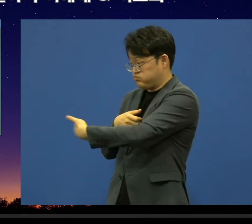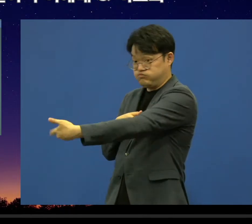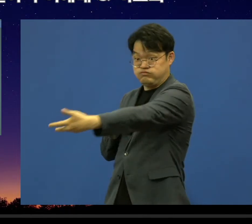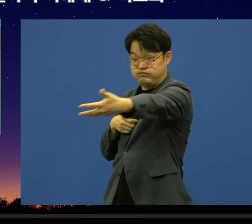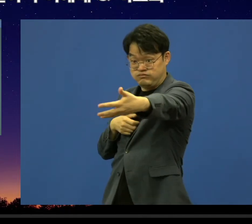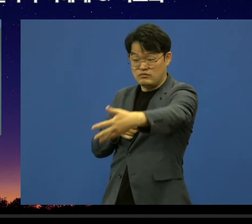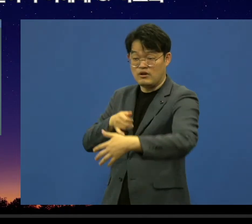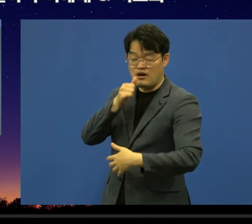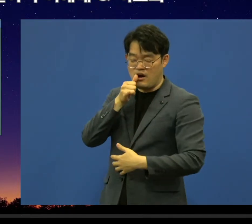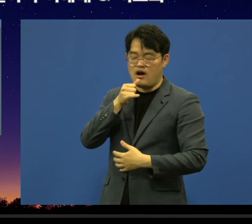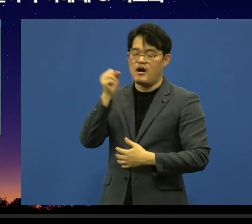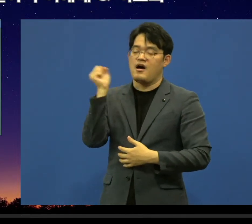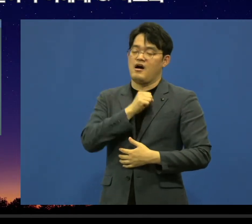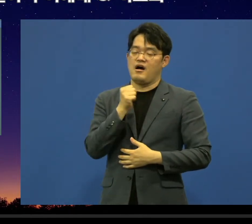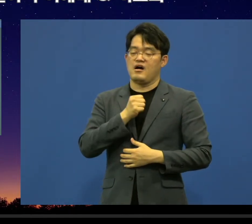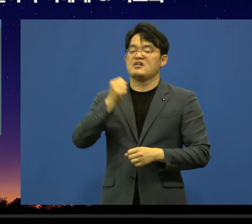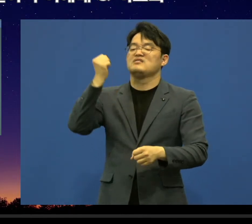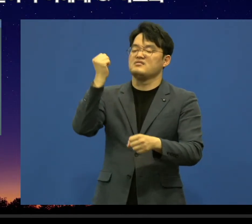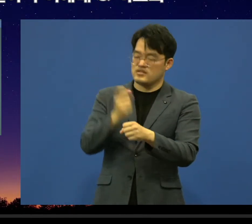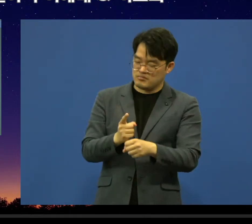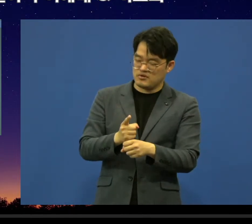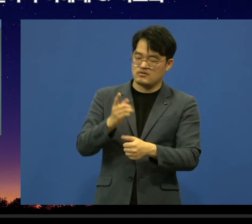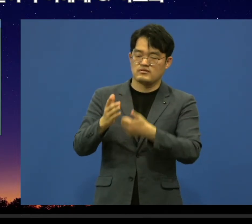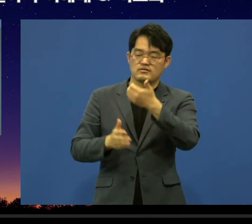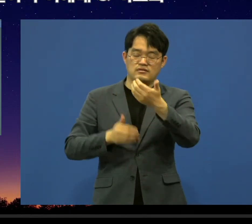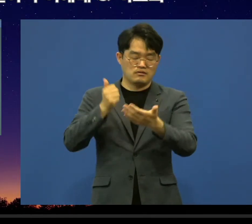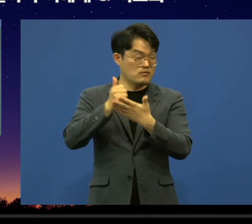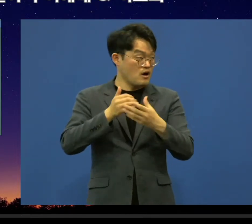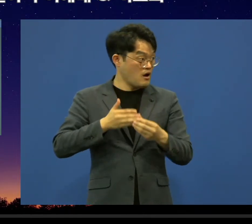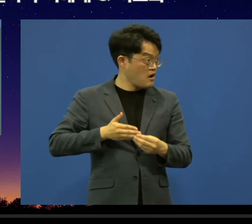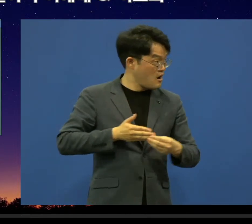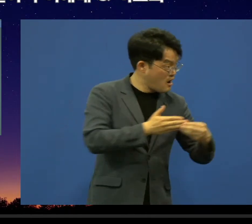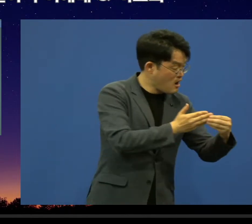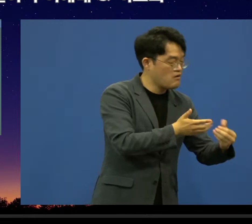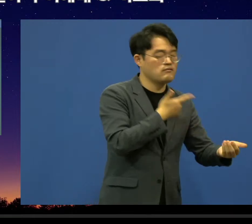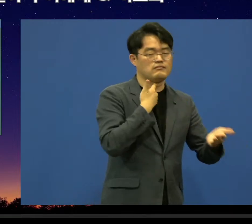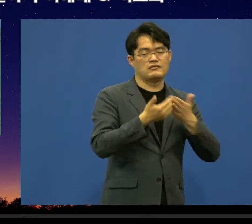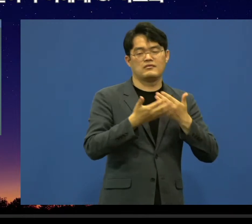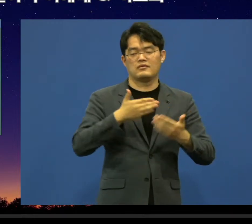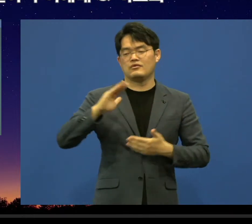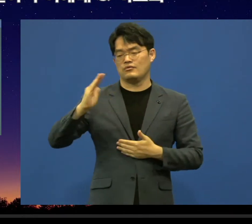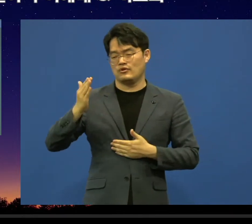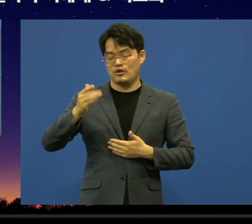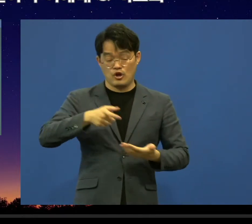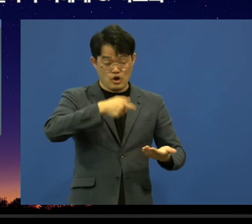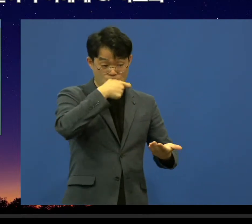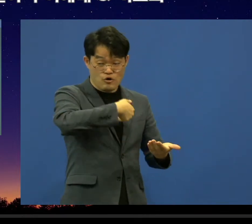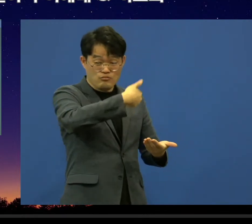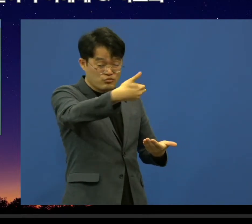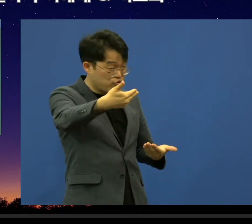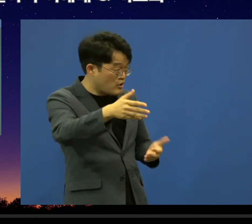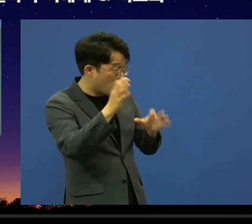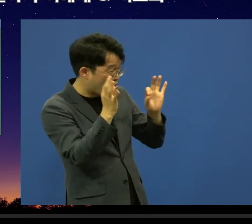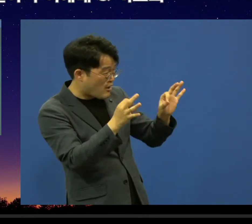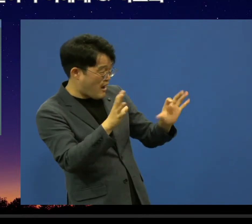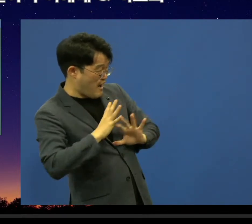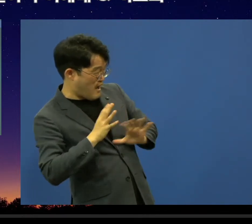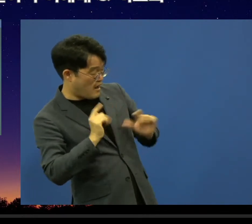단계로 이미 넘어갔어요. 요단강을 앞에 둔 자가 아니라 뒤에 둔 자로 영적 레벨업이 일어난